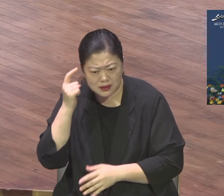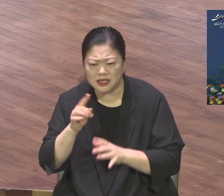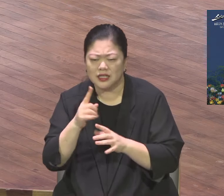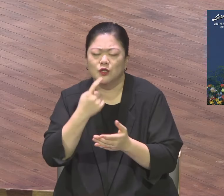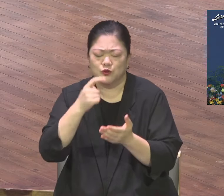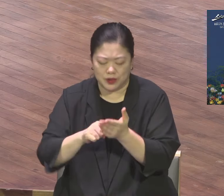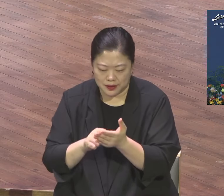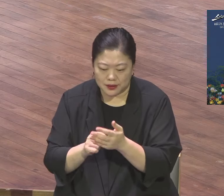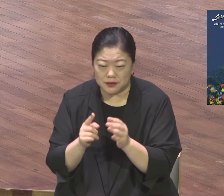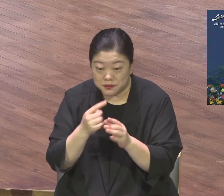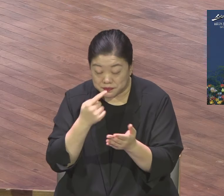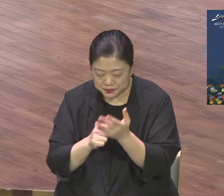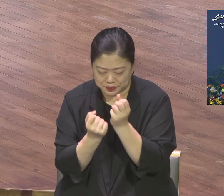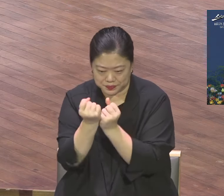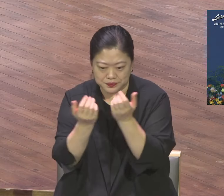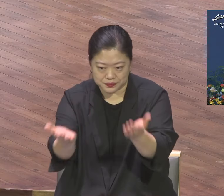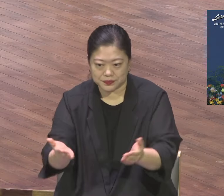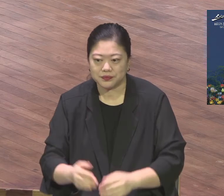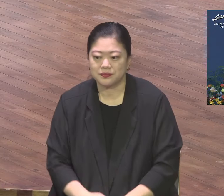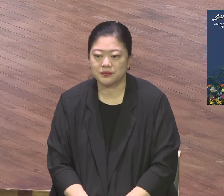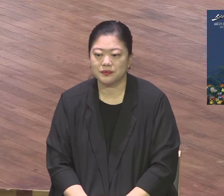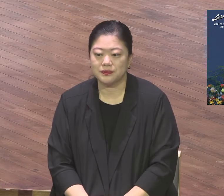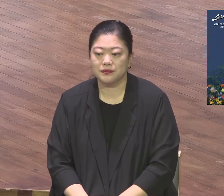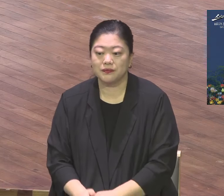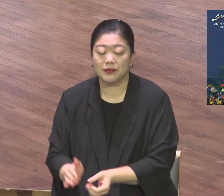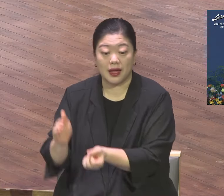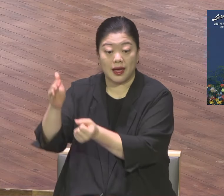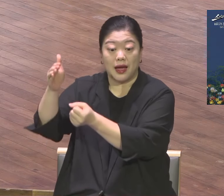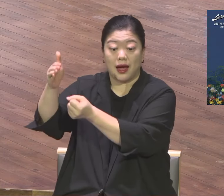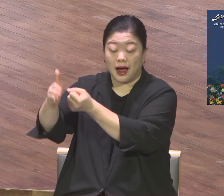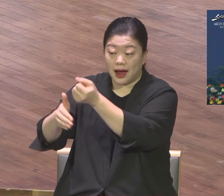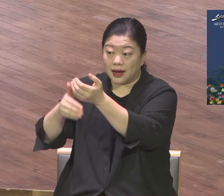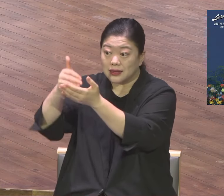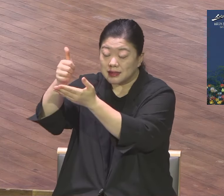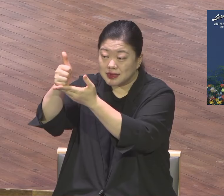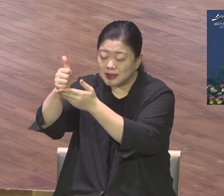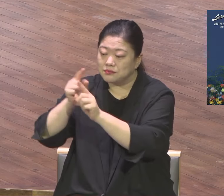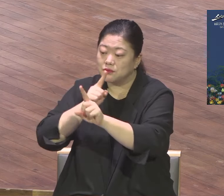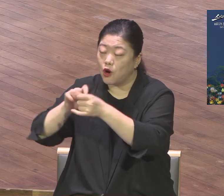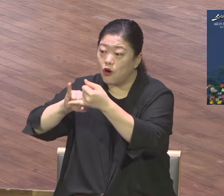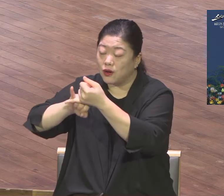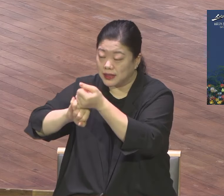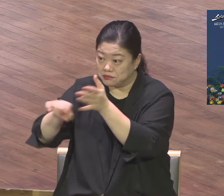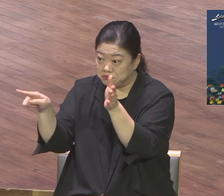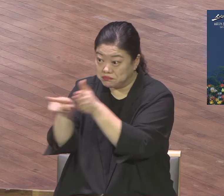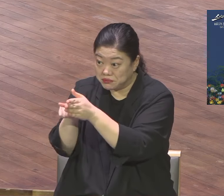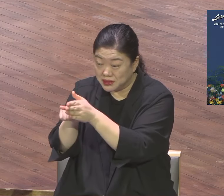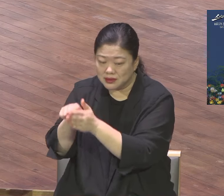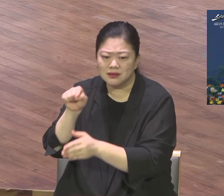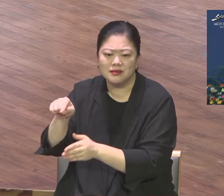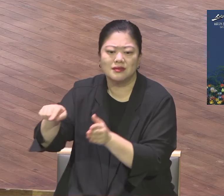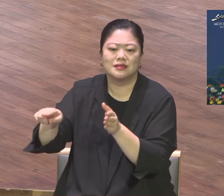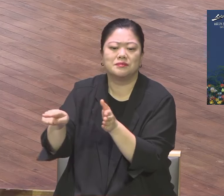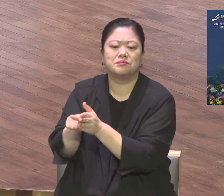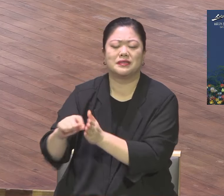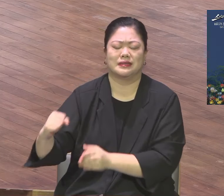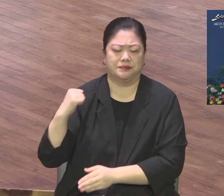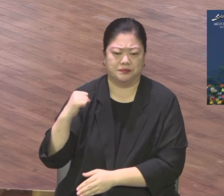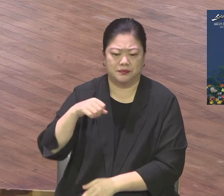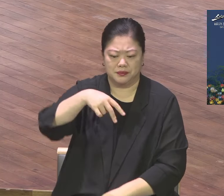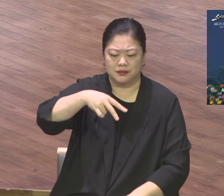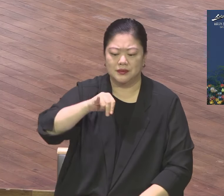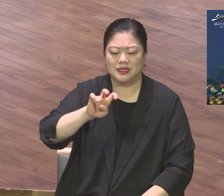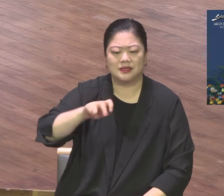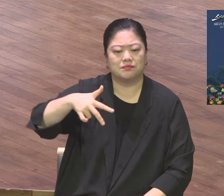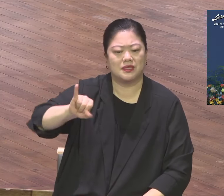말하면, 더 구체적으로 표현하면 하나님의 언약을 붙잡은 사람, 그런 말이에요. 그냥 교회